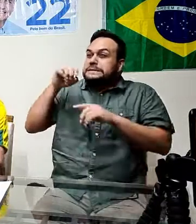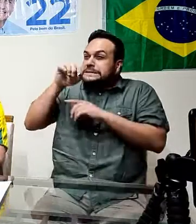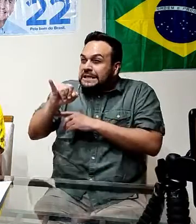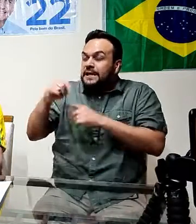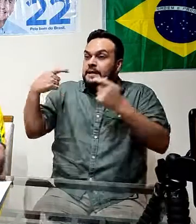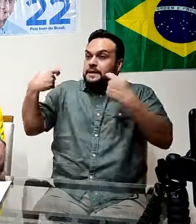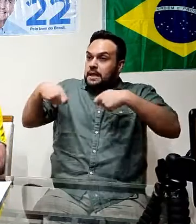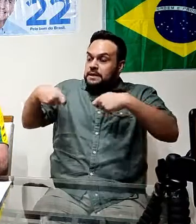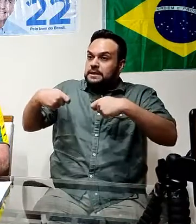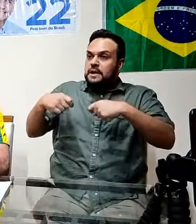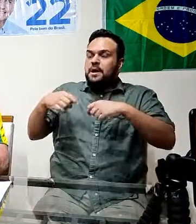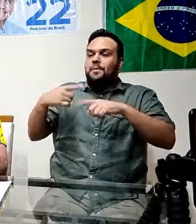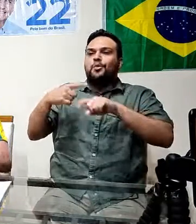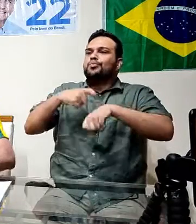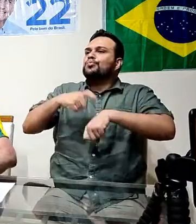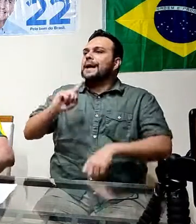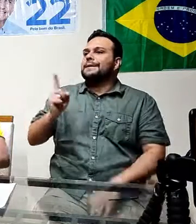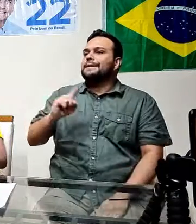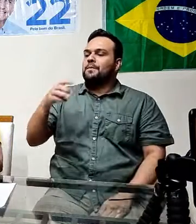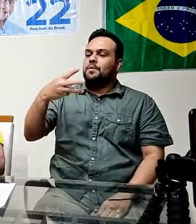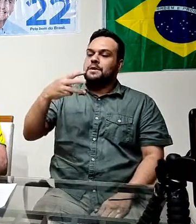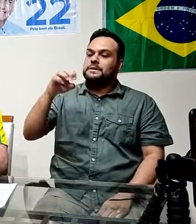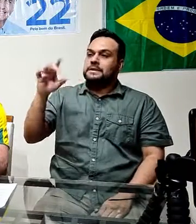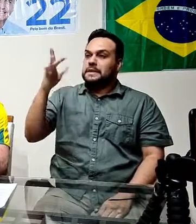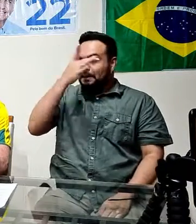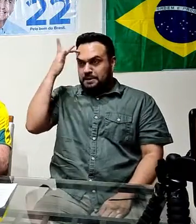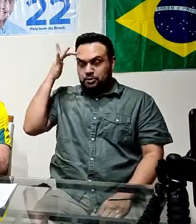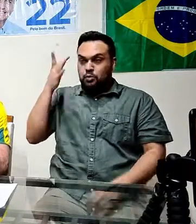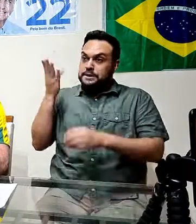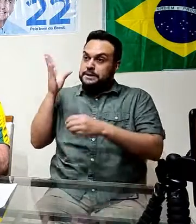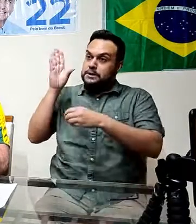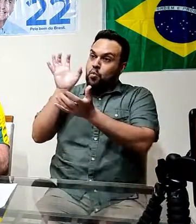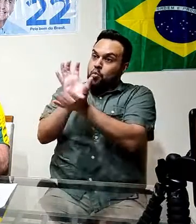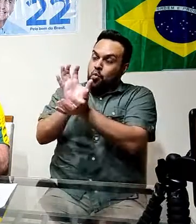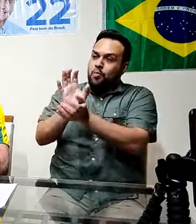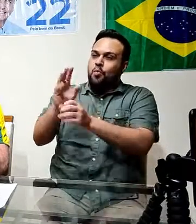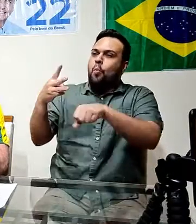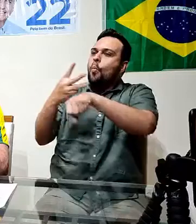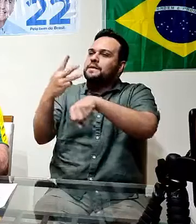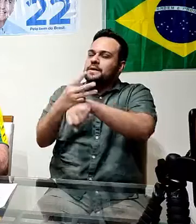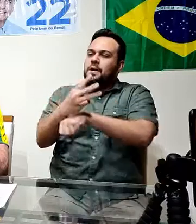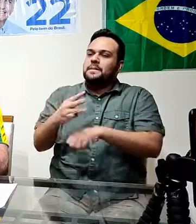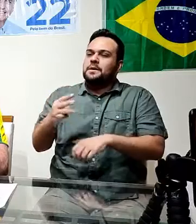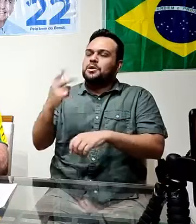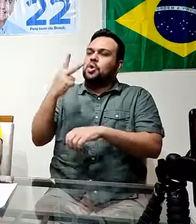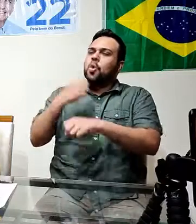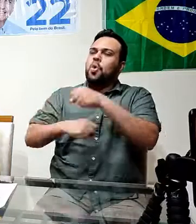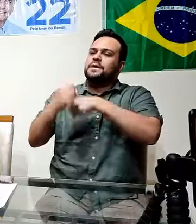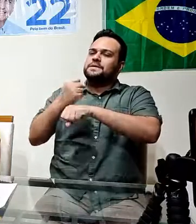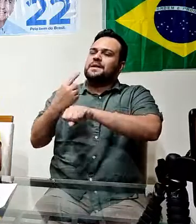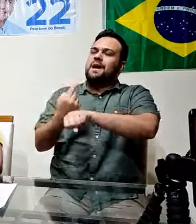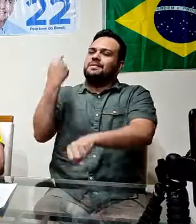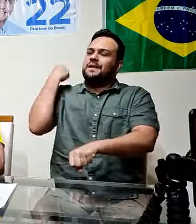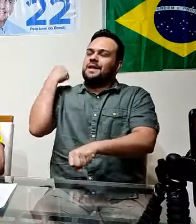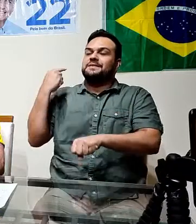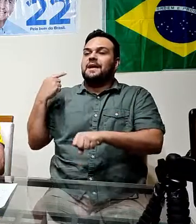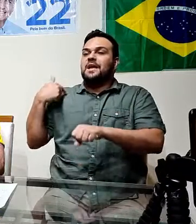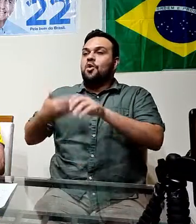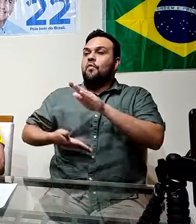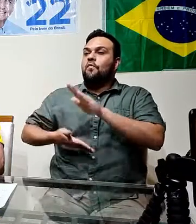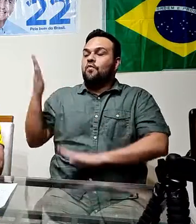tempo para interagir com 300 pessoas. Então, botei no meu grupo de zap um vídeo meu de 2 anos atrás, quando estive